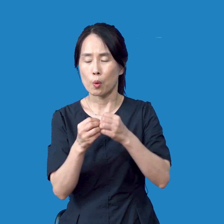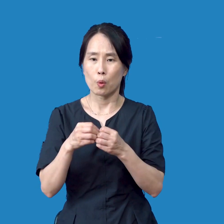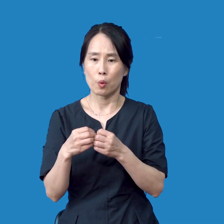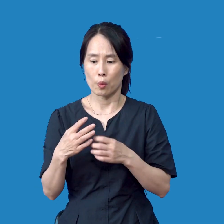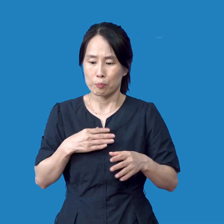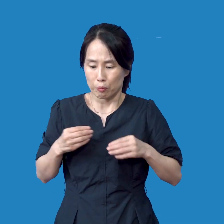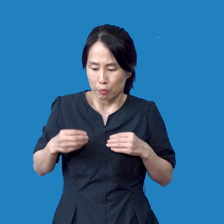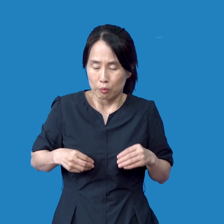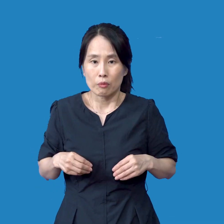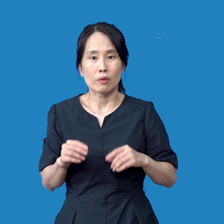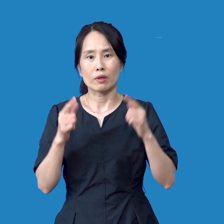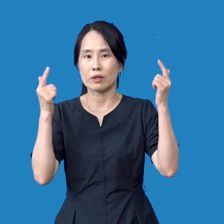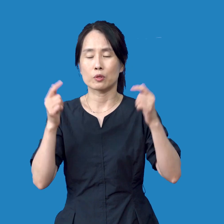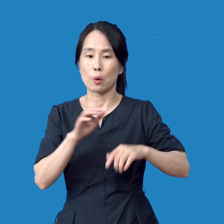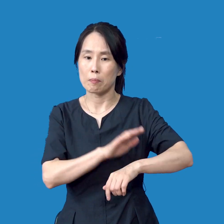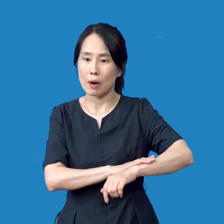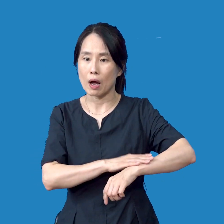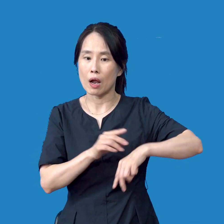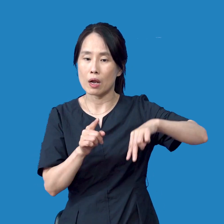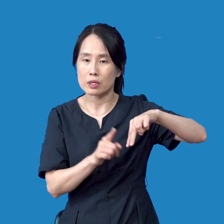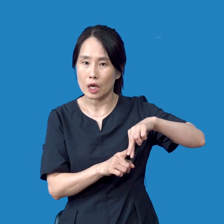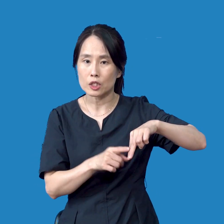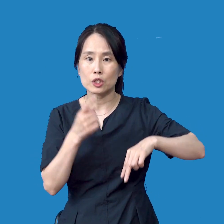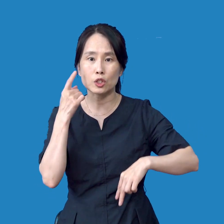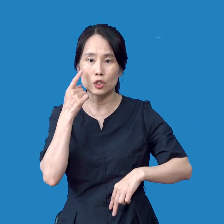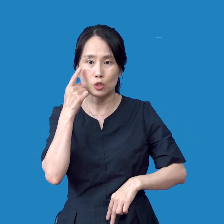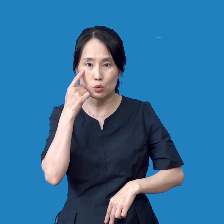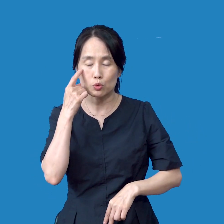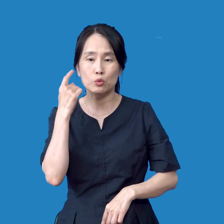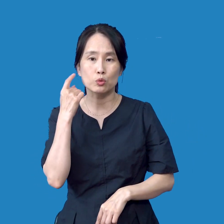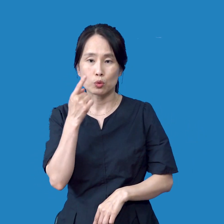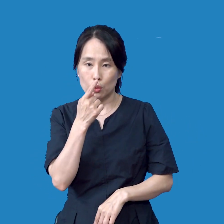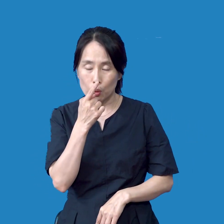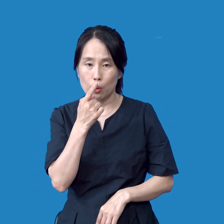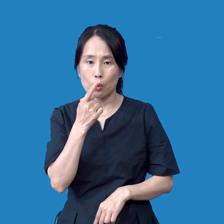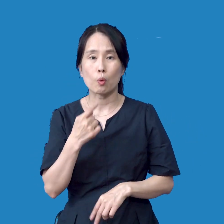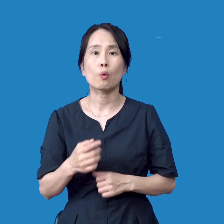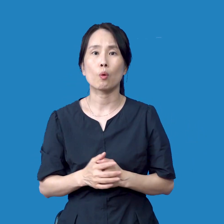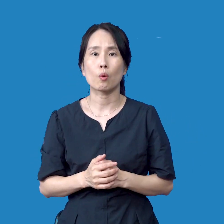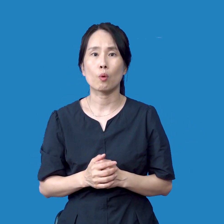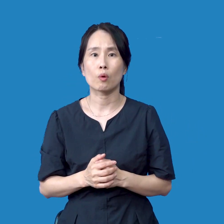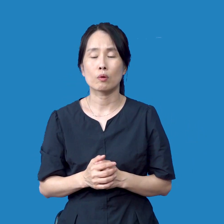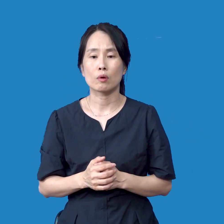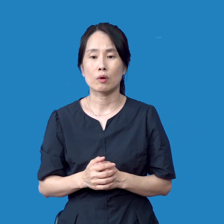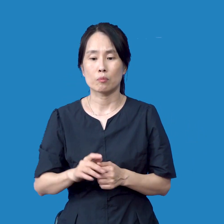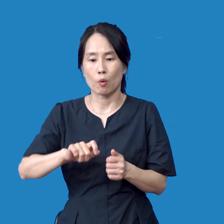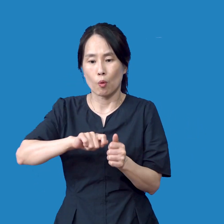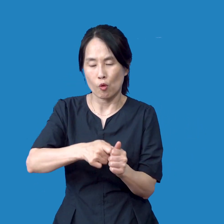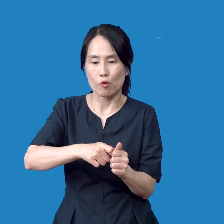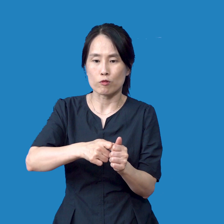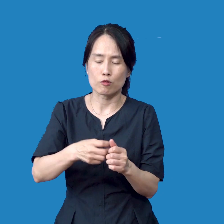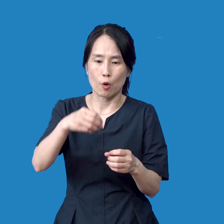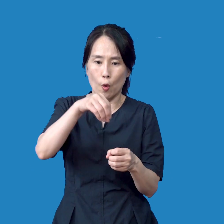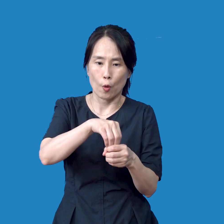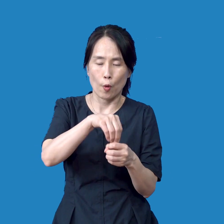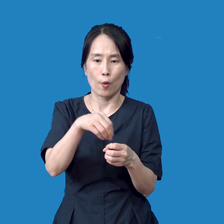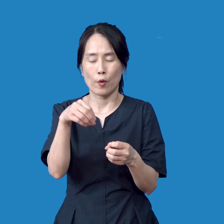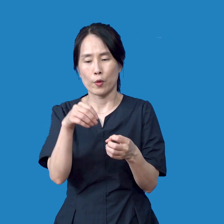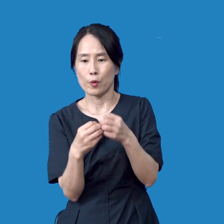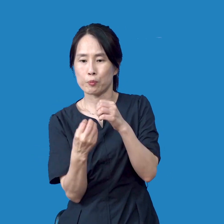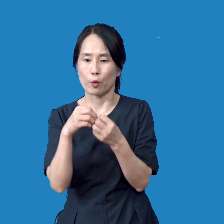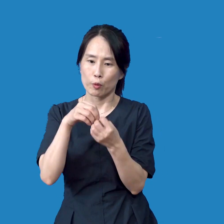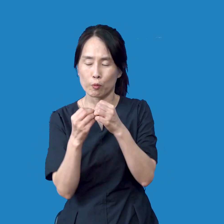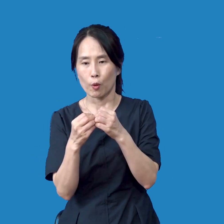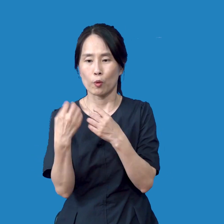것이 아닙니다. 팔이나 다리나 눈, 코 이런 지체가 이 볼트로 조여서 조립을